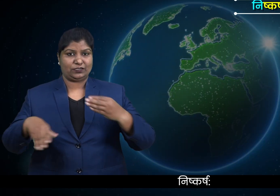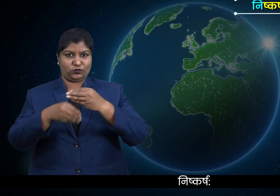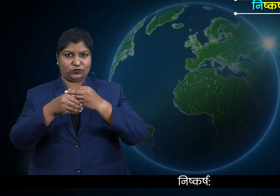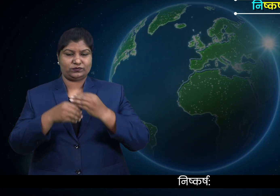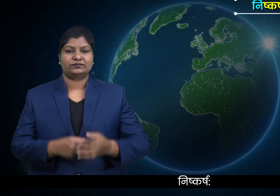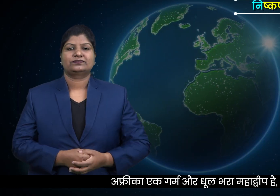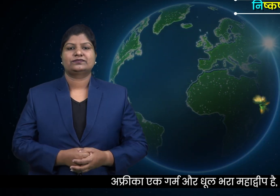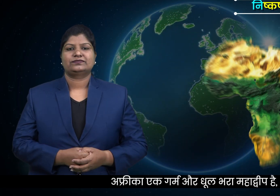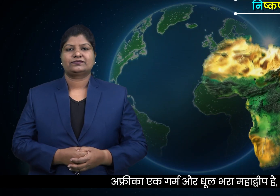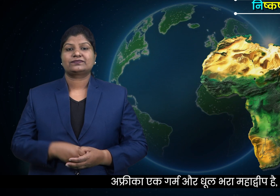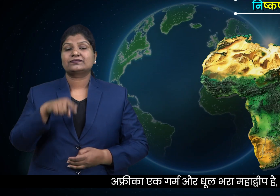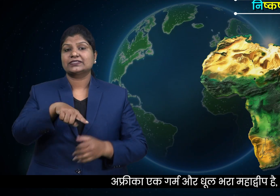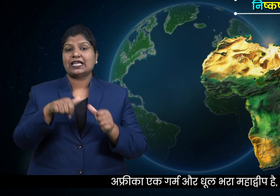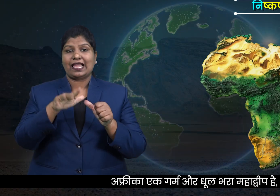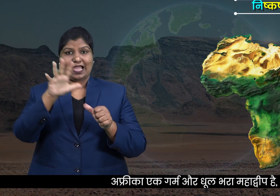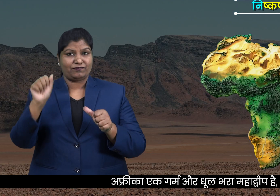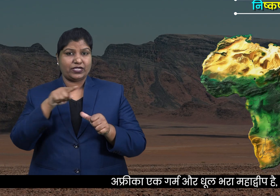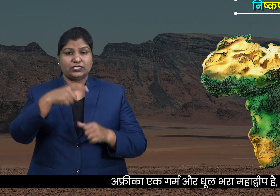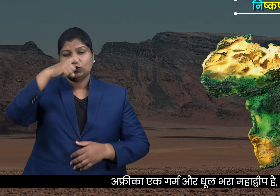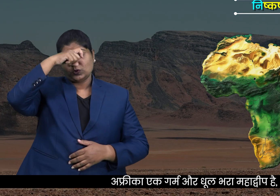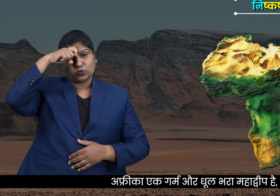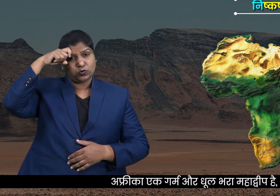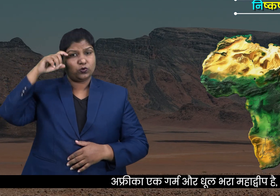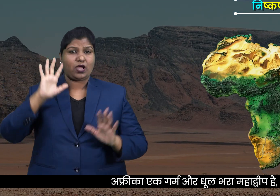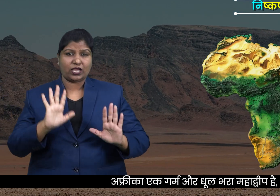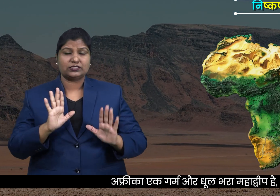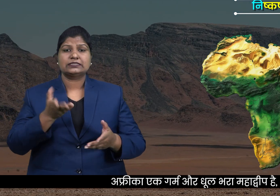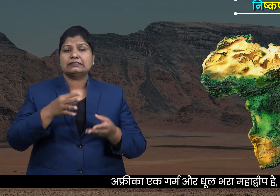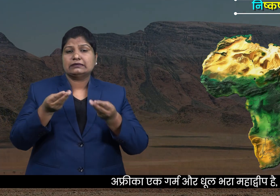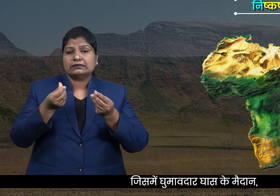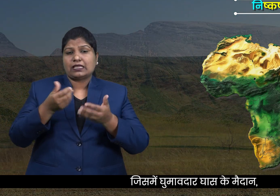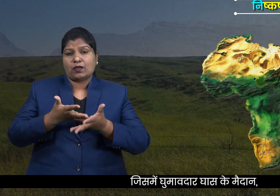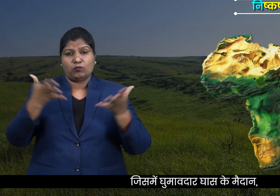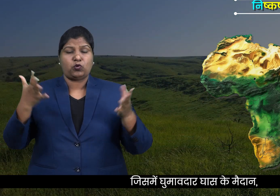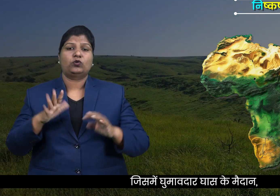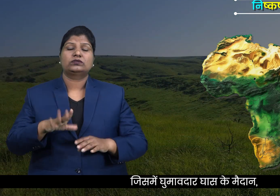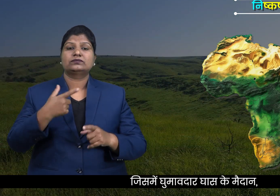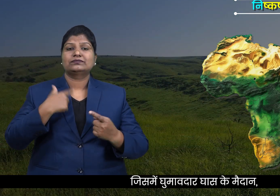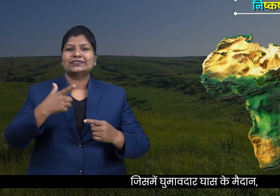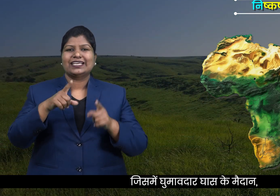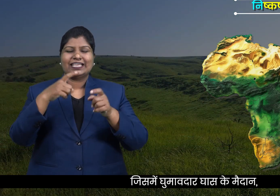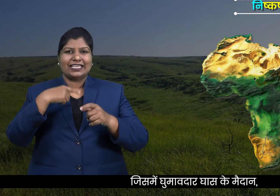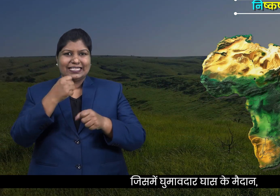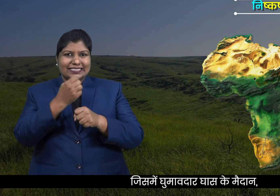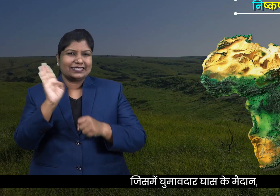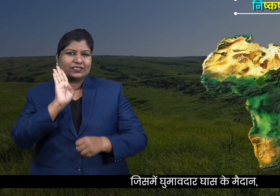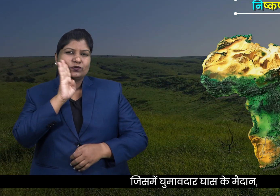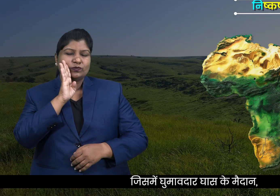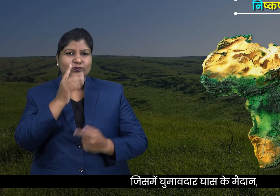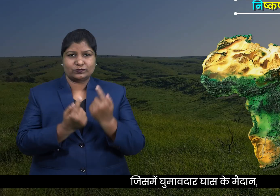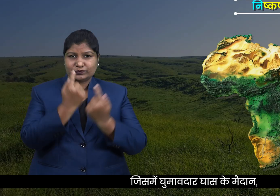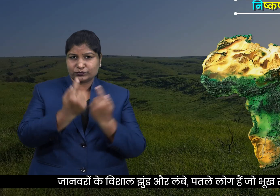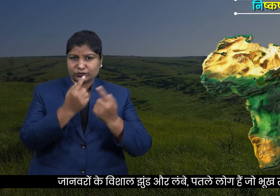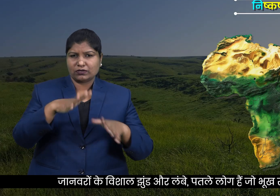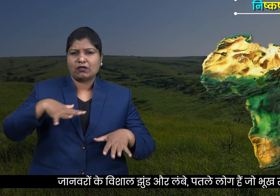निष्कर्ष: अफ्रीका एक गर्म और धूल भरा महाद्वीप है जिसमें घुमावदार घास के